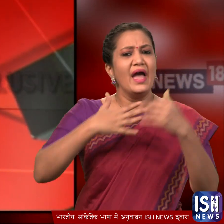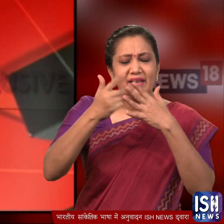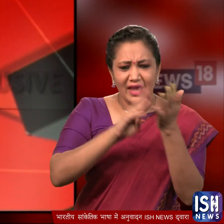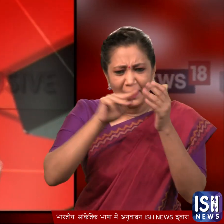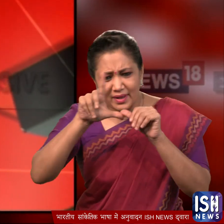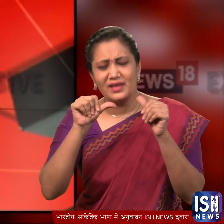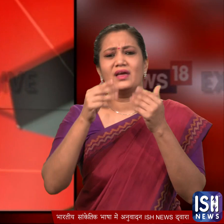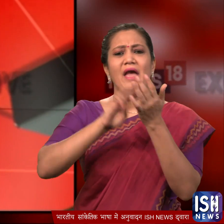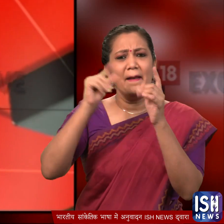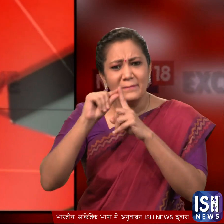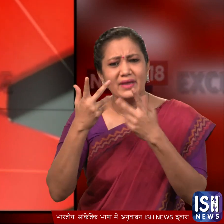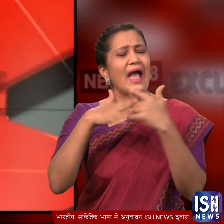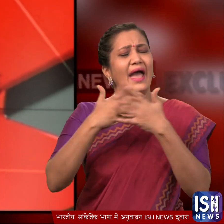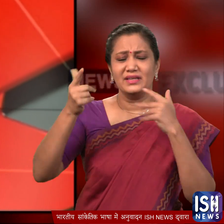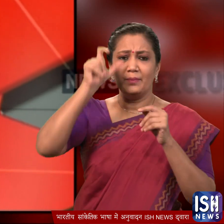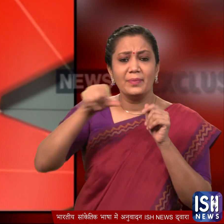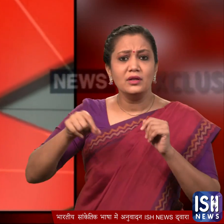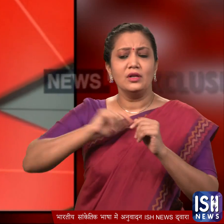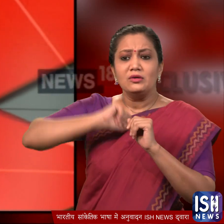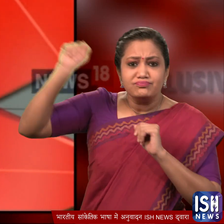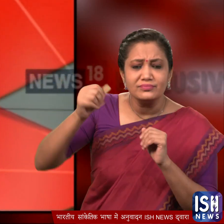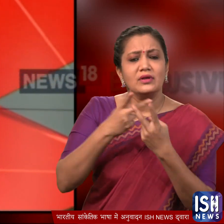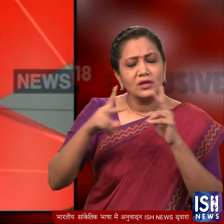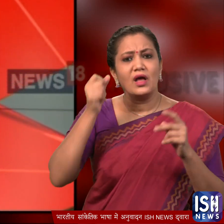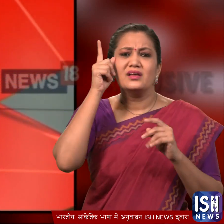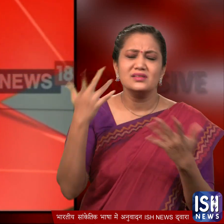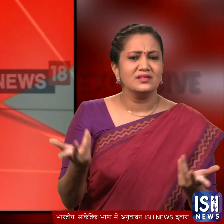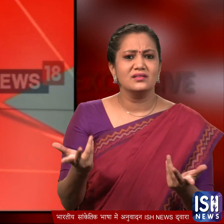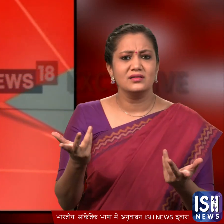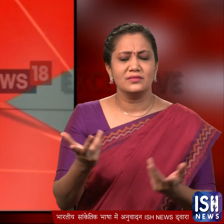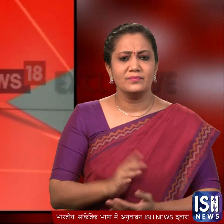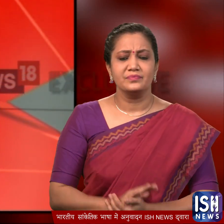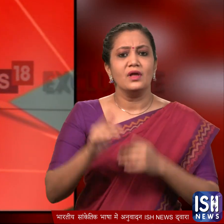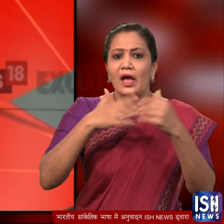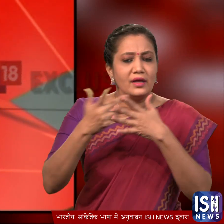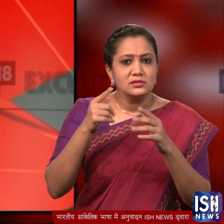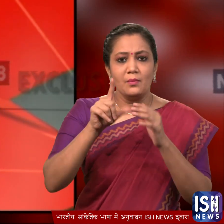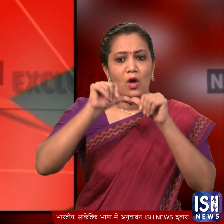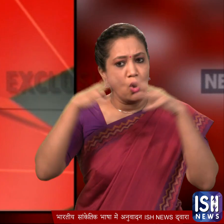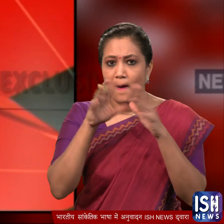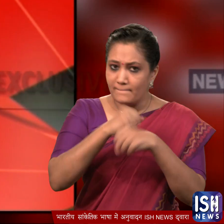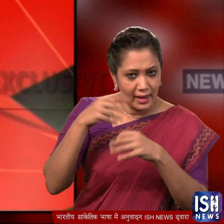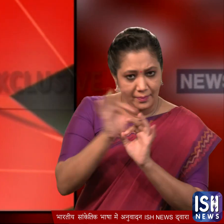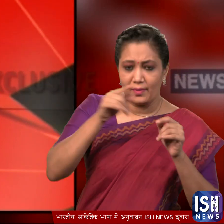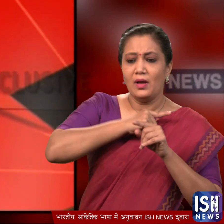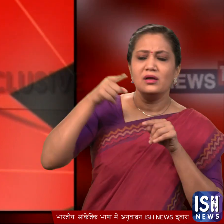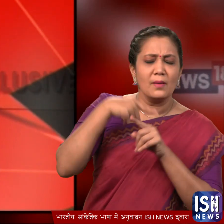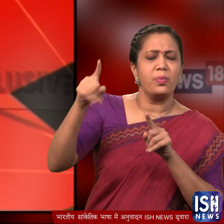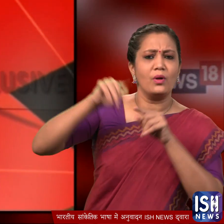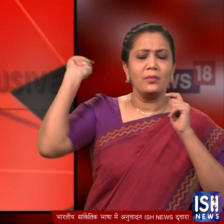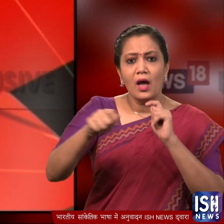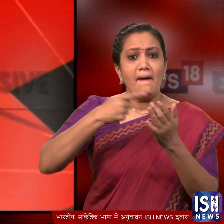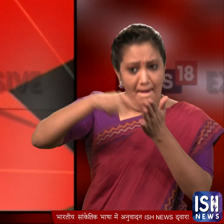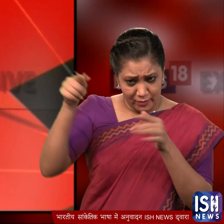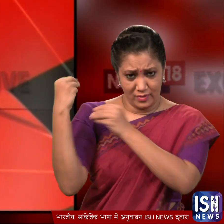हो, विधायक या किसी पार्टी के संगठन से जुड़े लोगों के विरोध का मतलब भी समझ से परे है, क्योंकि इन लोगों ने न तो वो कानून बनाया, न ही उसे संसद